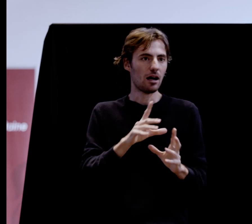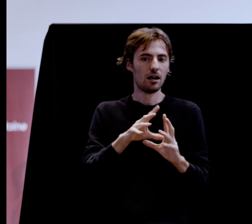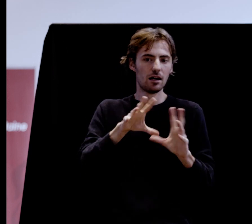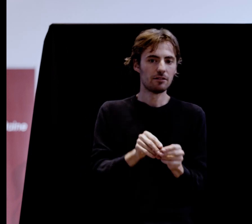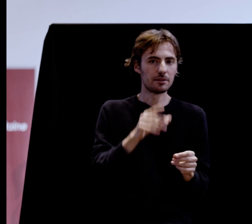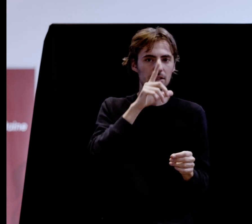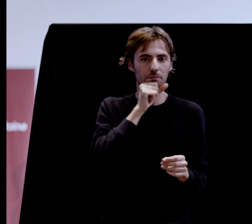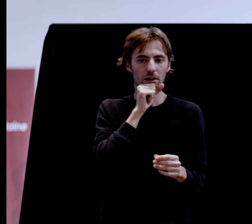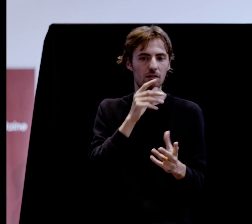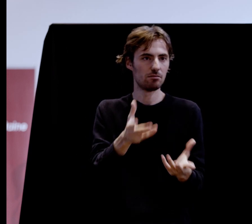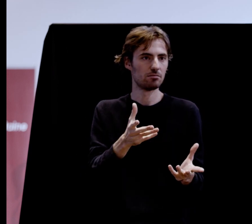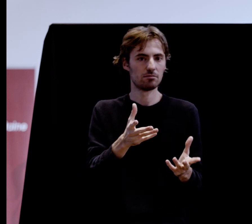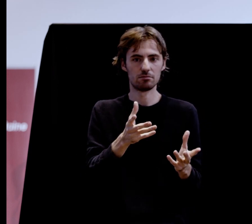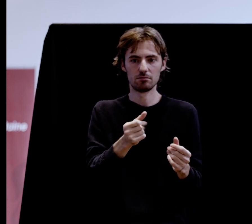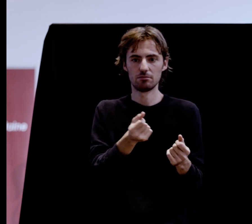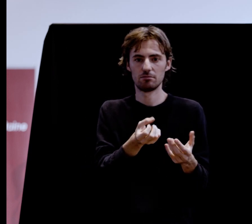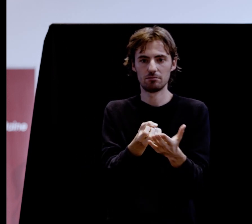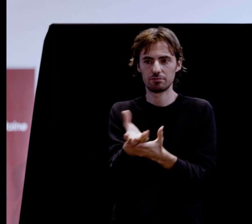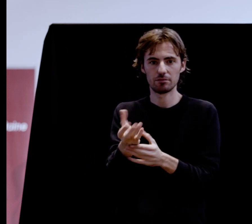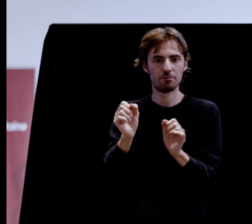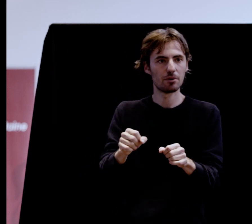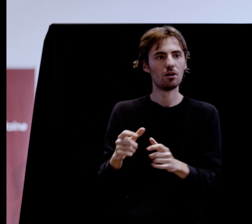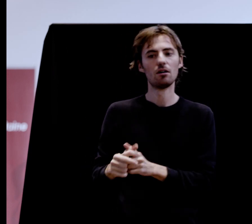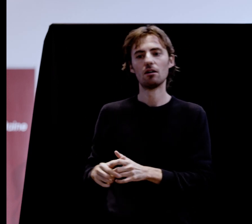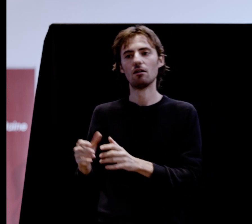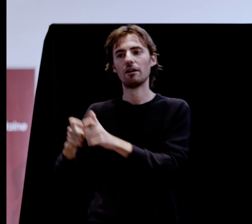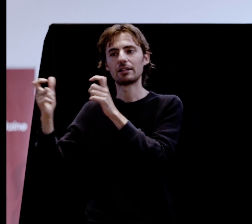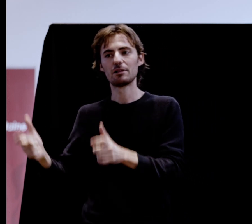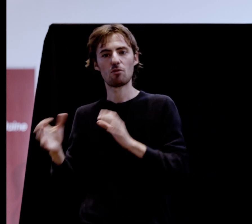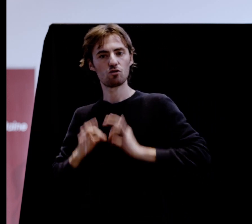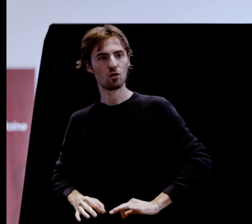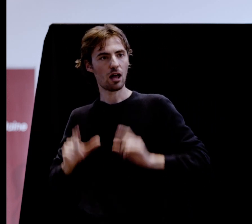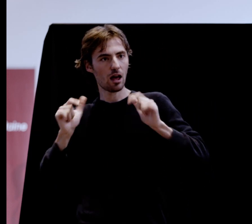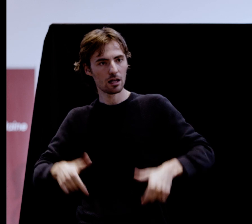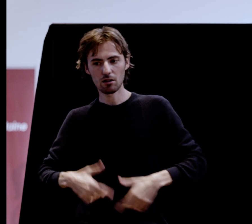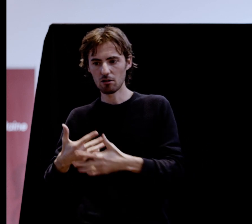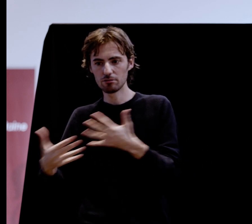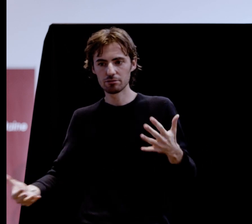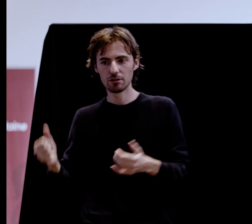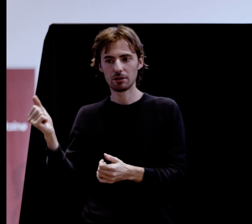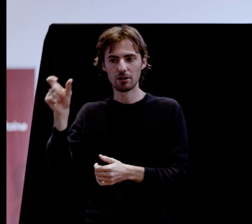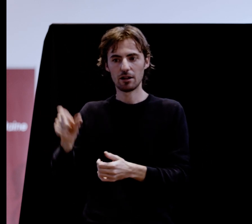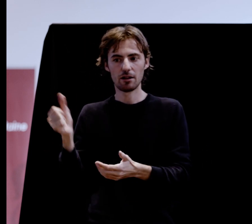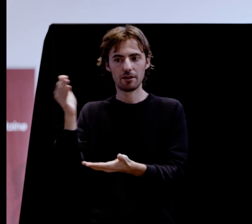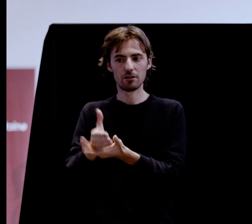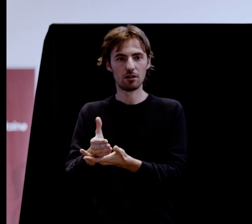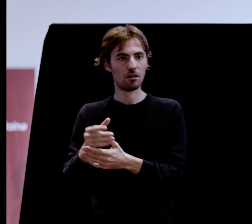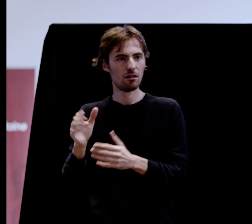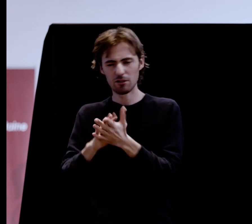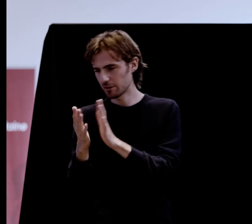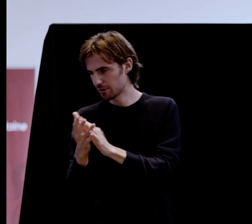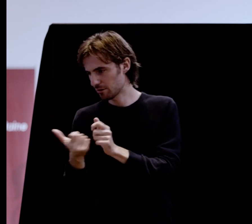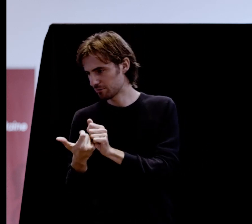famille, les institutions, donc institutions, établissements scolaires, les intervenants extérieurs. Vous verrez qu'il y a plein